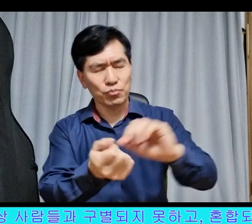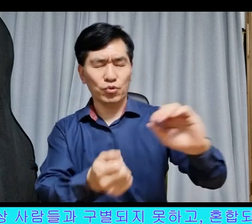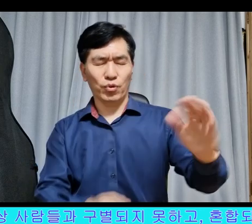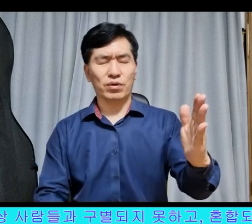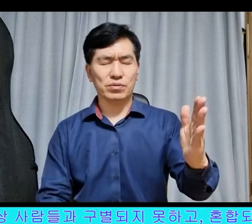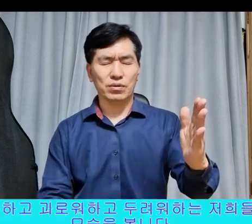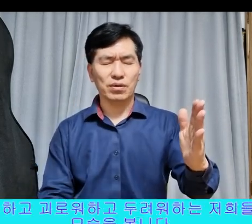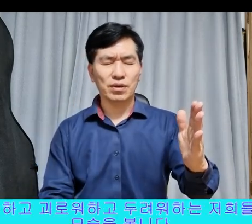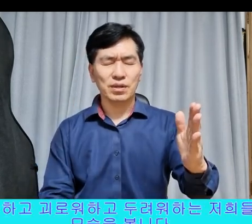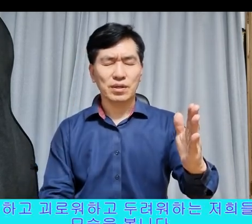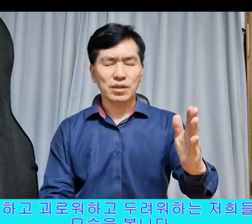혼합되어서